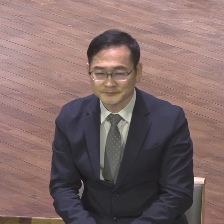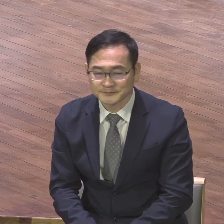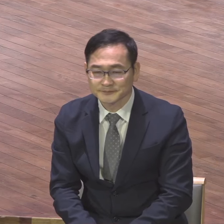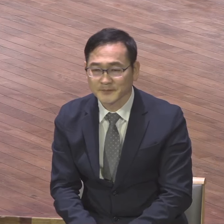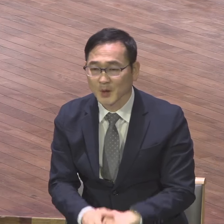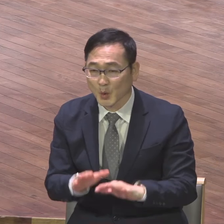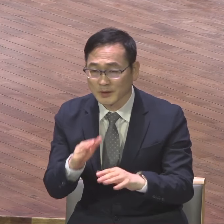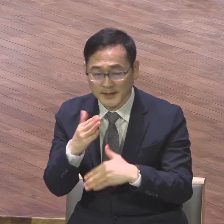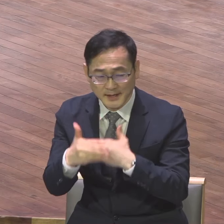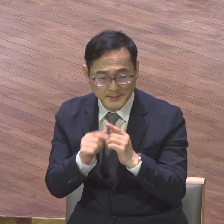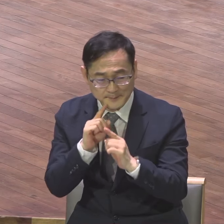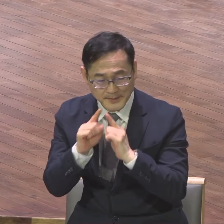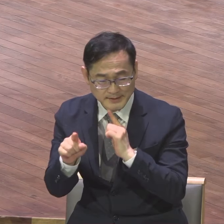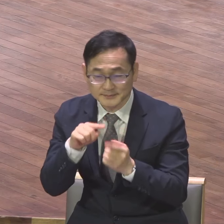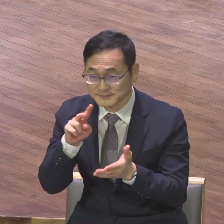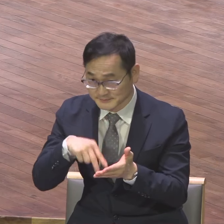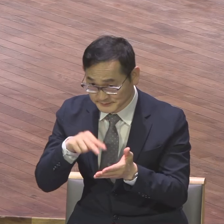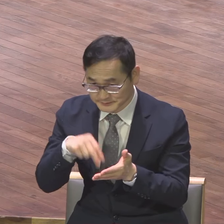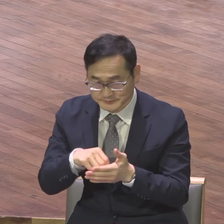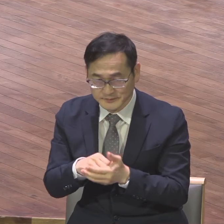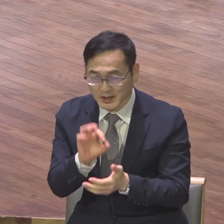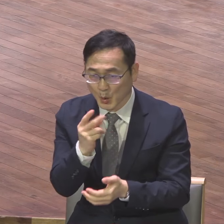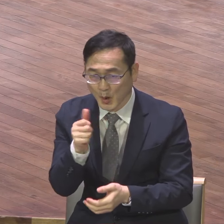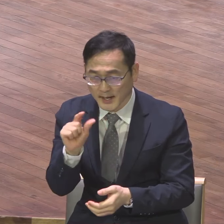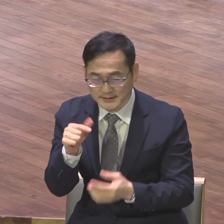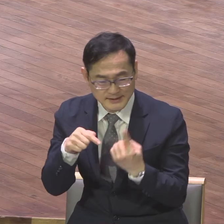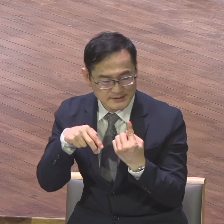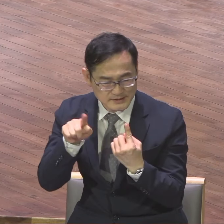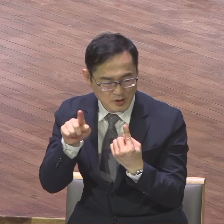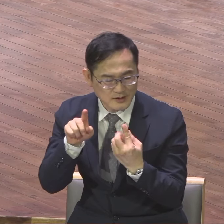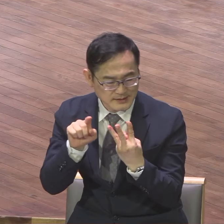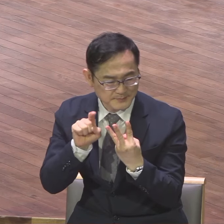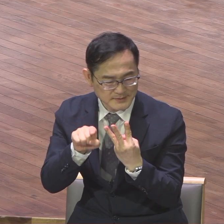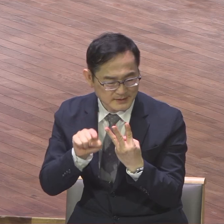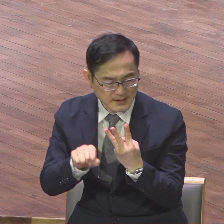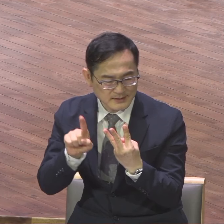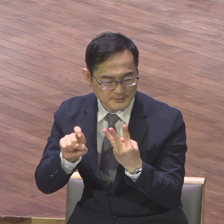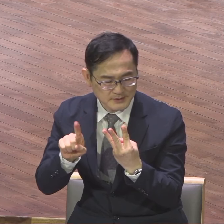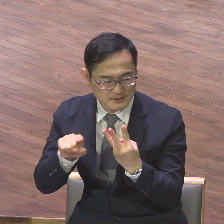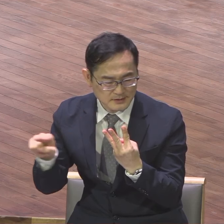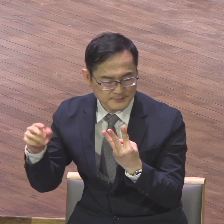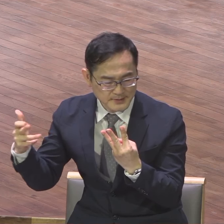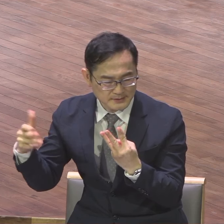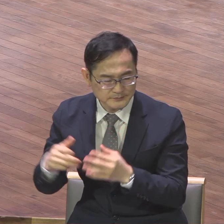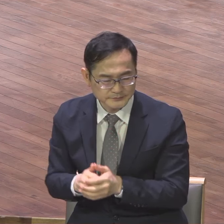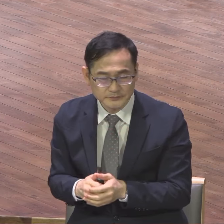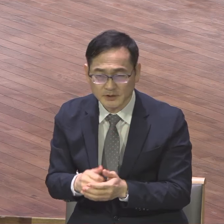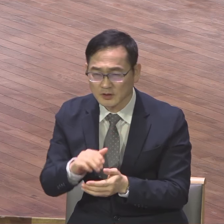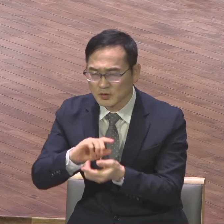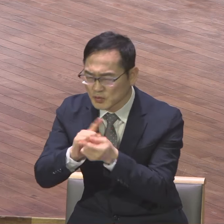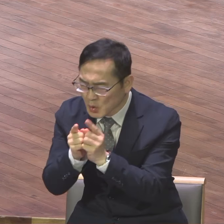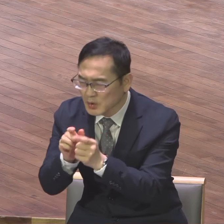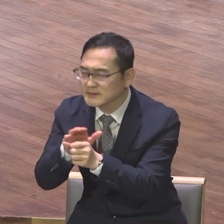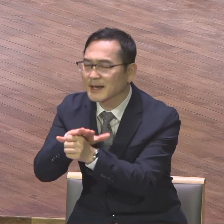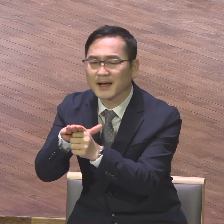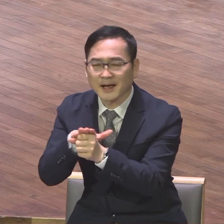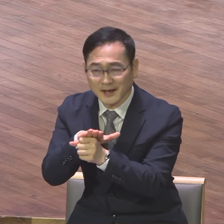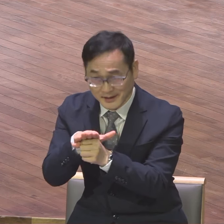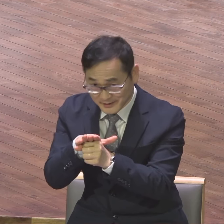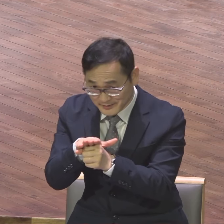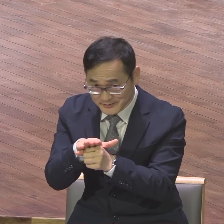오늘 은혜 받고 성취될 하나님의 말씀은 요한일서 3장 11절에서 18절 말씀입니다. 우리는 서로